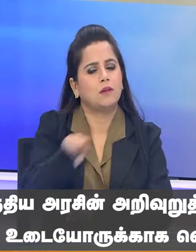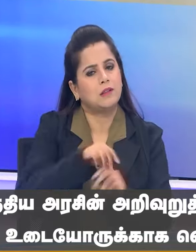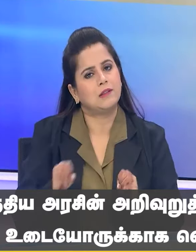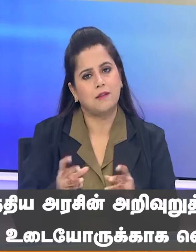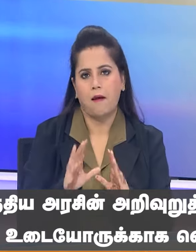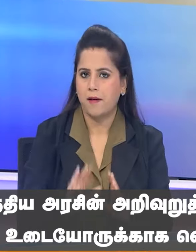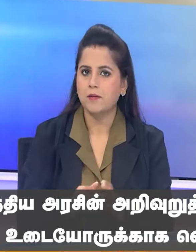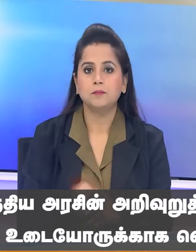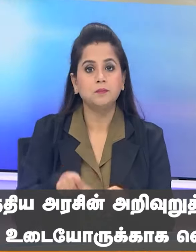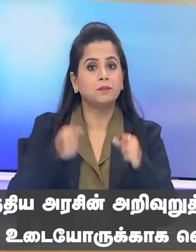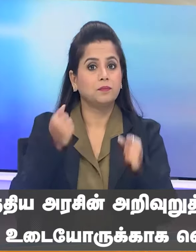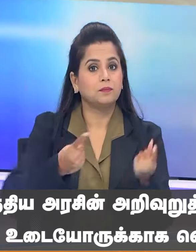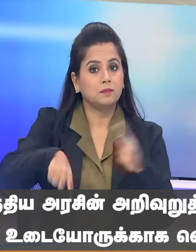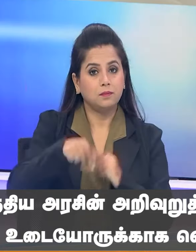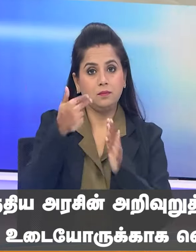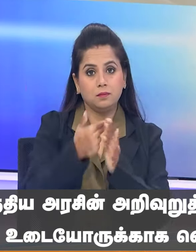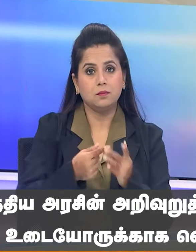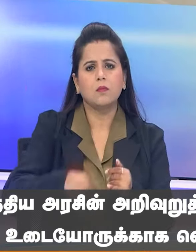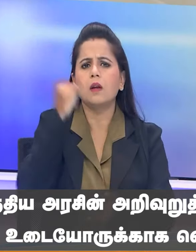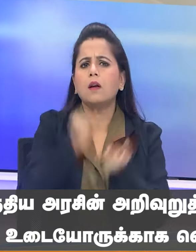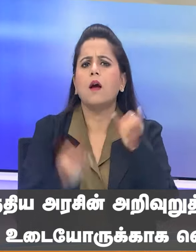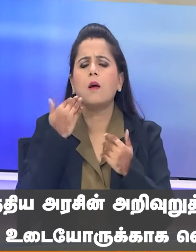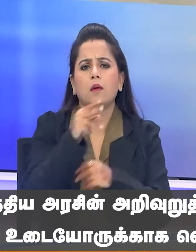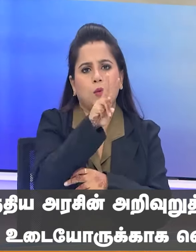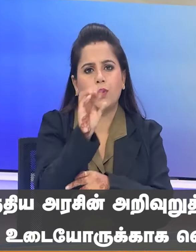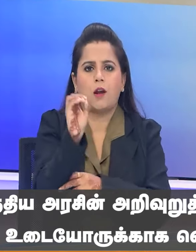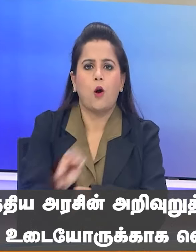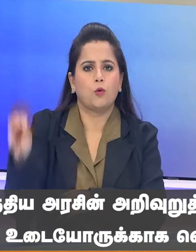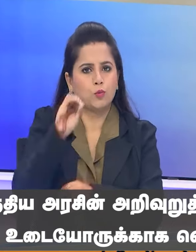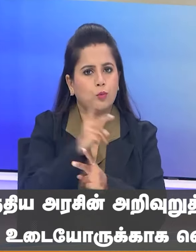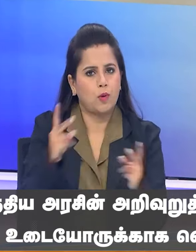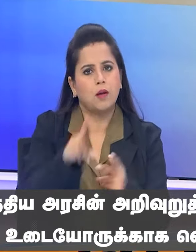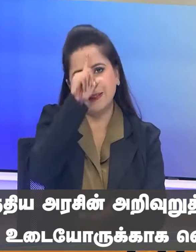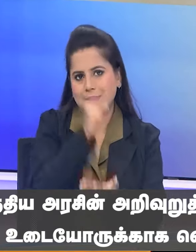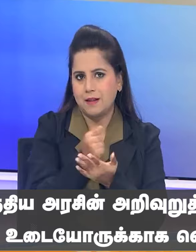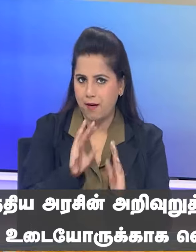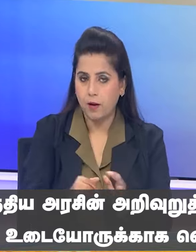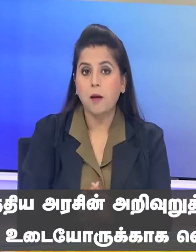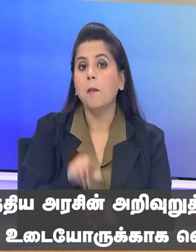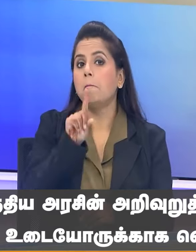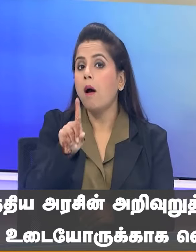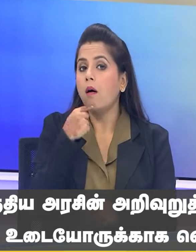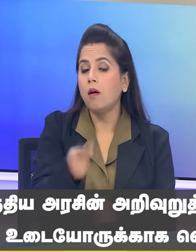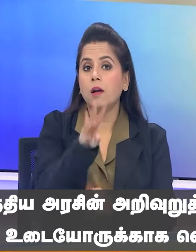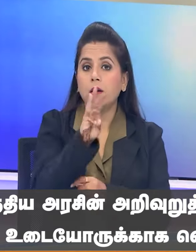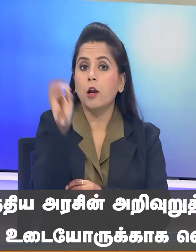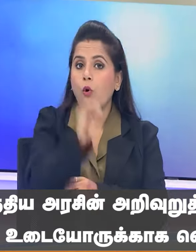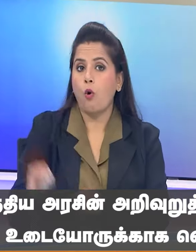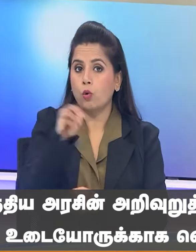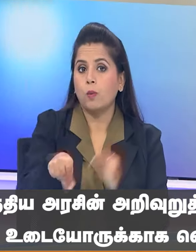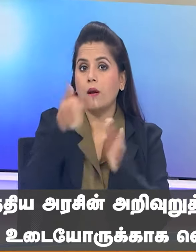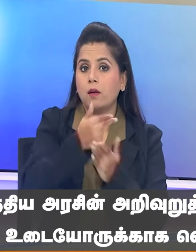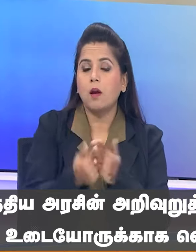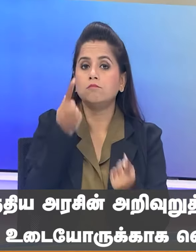जाएगी इन सीटों पर नामांकन की अंतिम तिथि 29 अक्टूबर निर्धारित की गई है जबकि 30 अक्टूबर को नामांकन